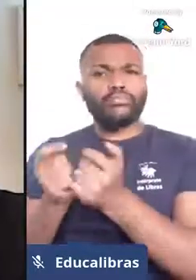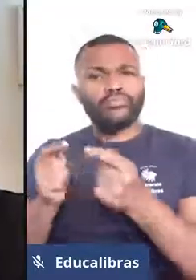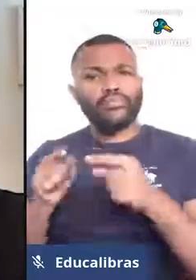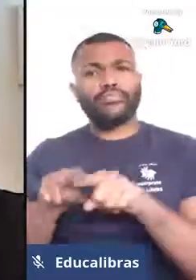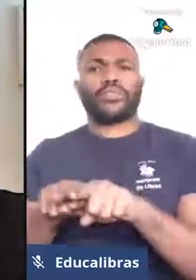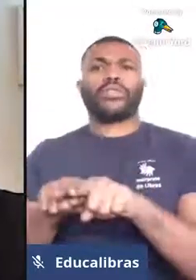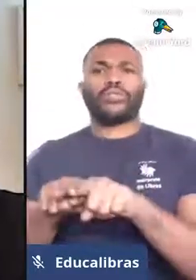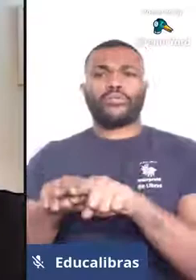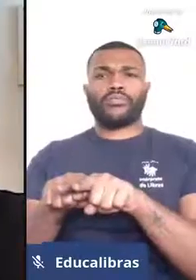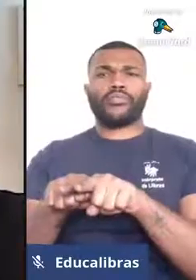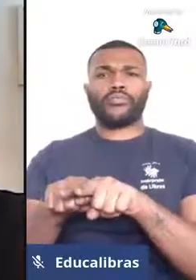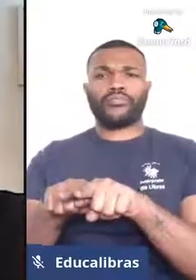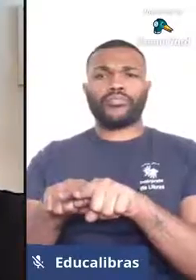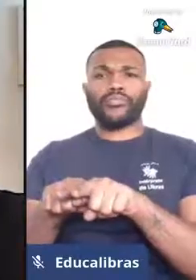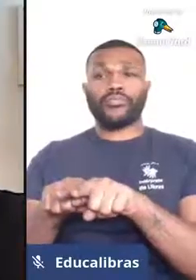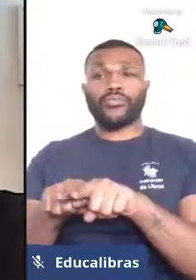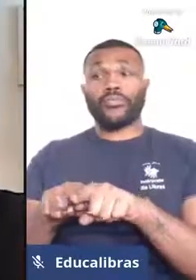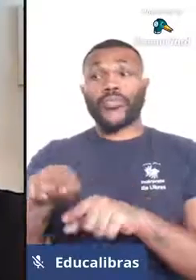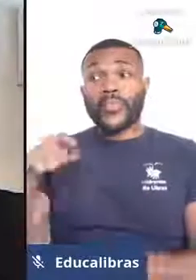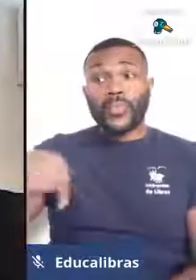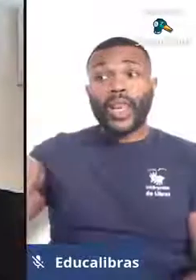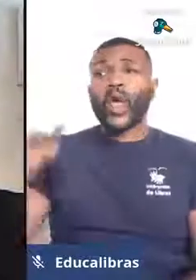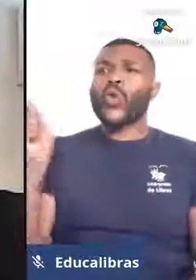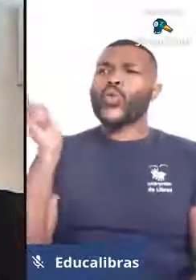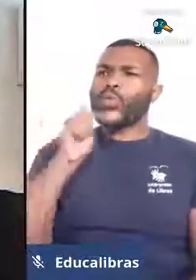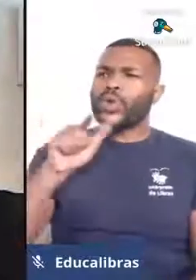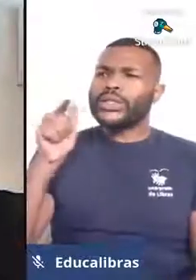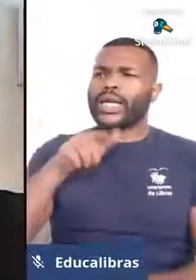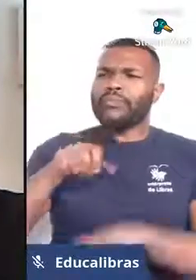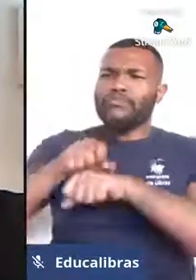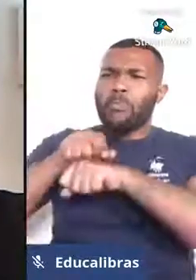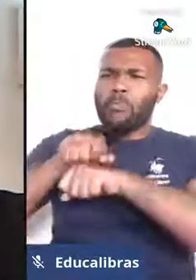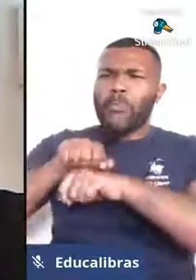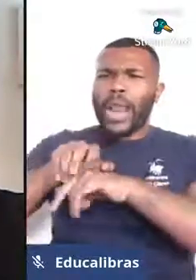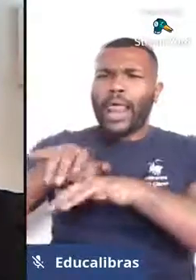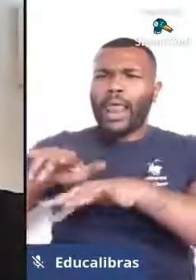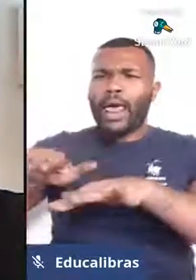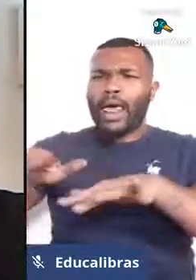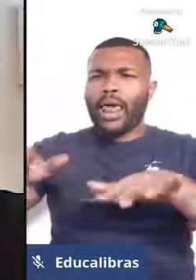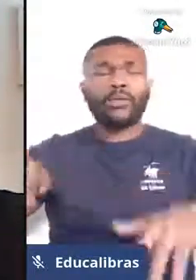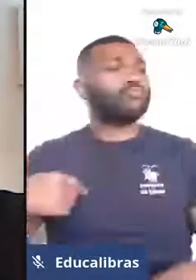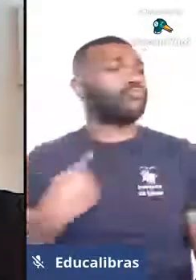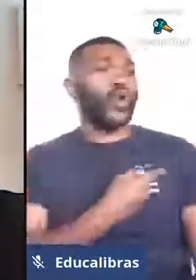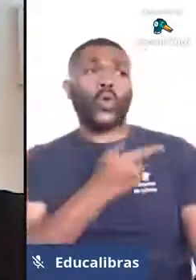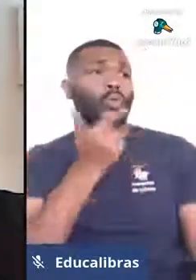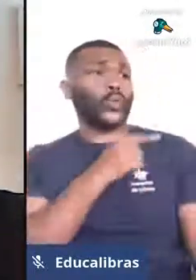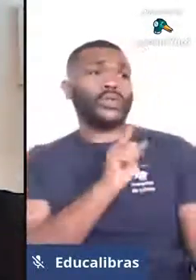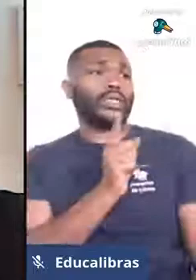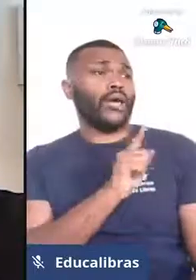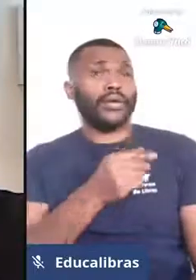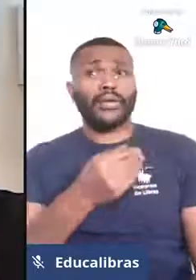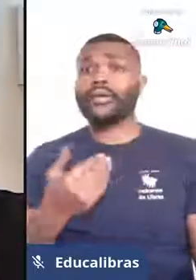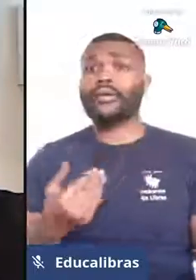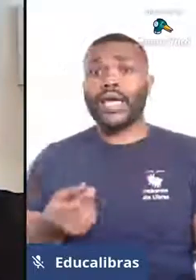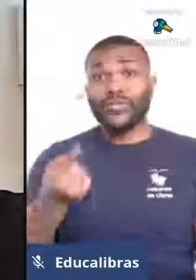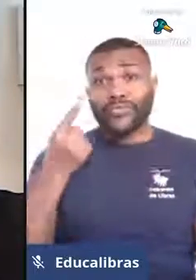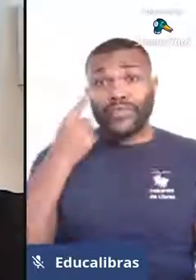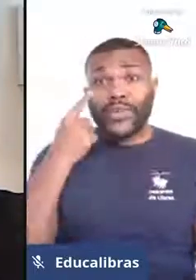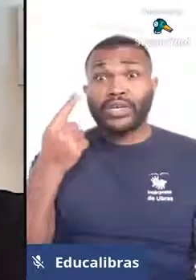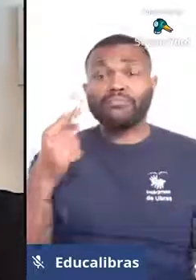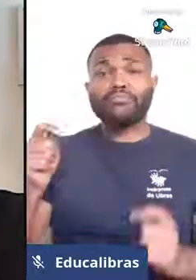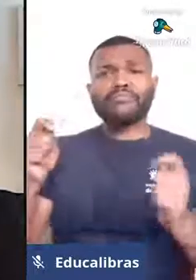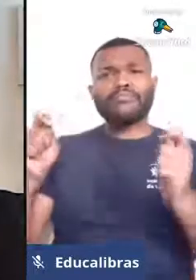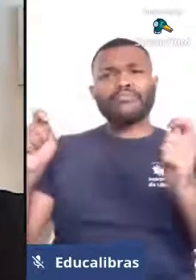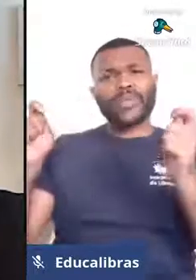junto, que elas conseguem multiplicar, nós não conseguimos. É impressionante, né, a capacidade. Enquanto